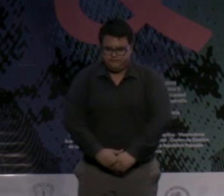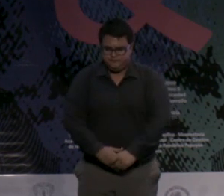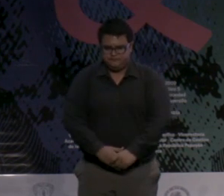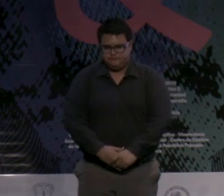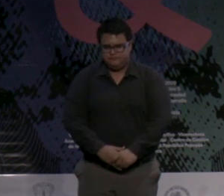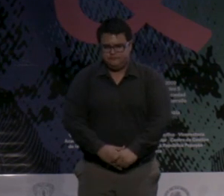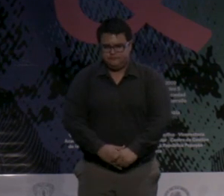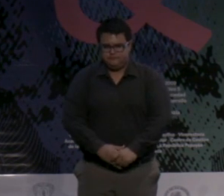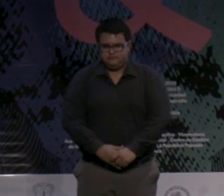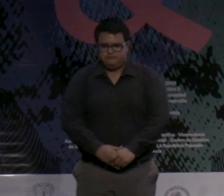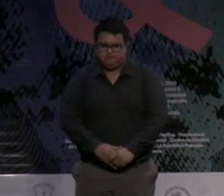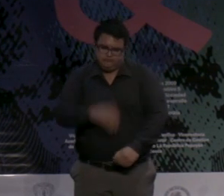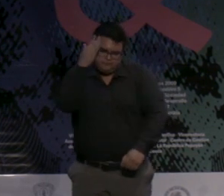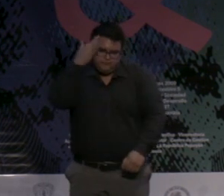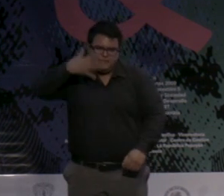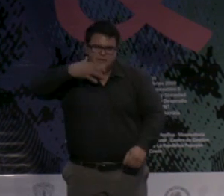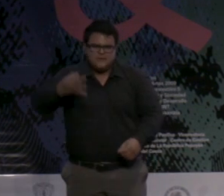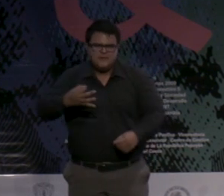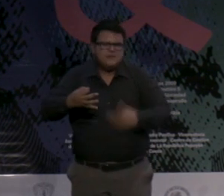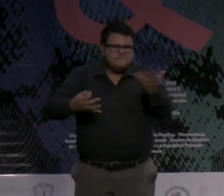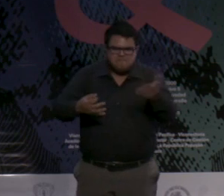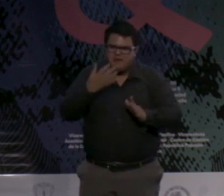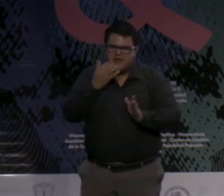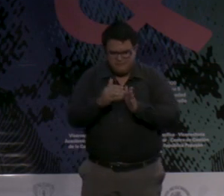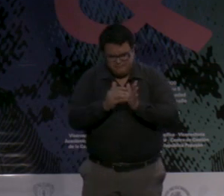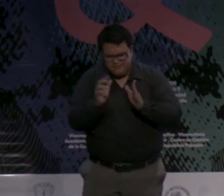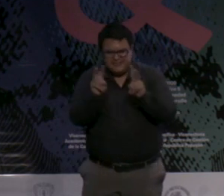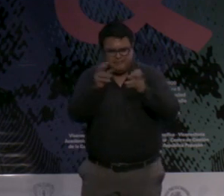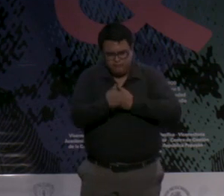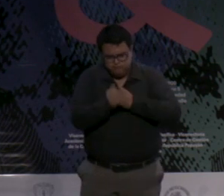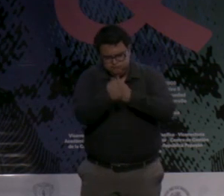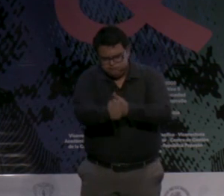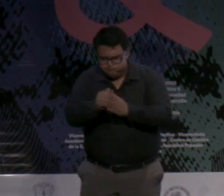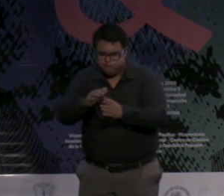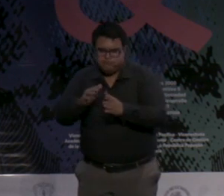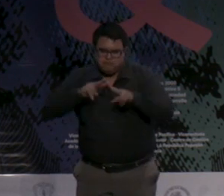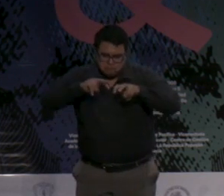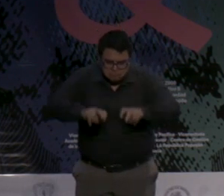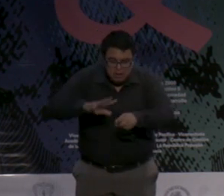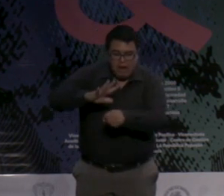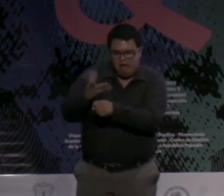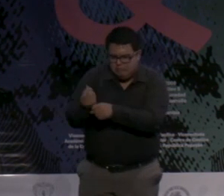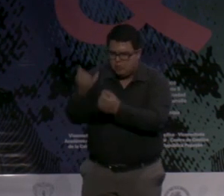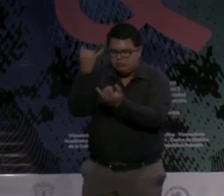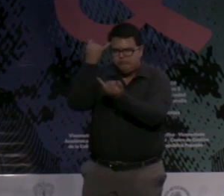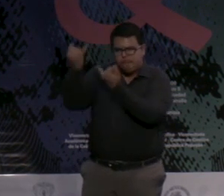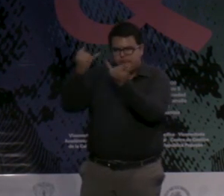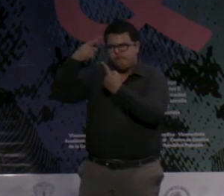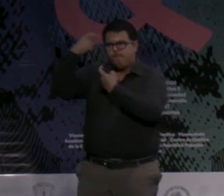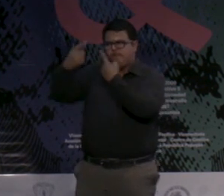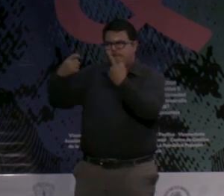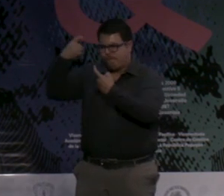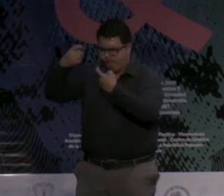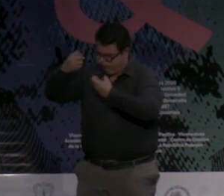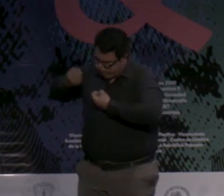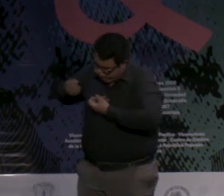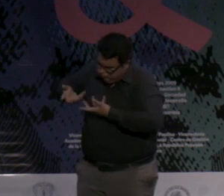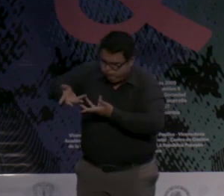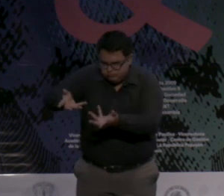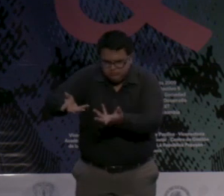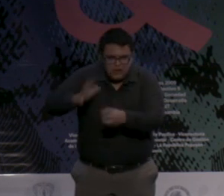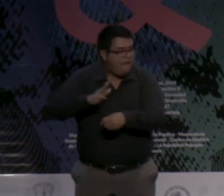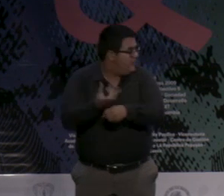en sintonía con las expresiones de metodologías de investigación en artes y en creación. Si ustedes reconocen esta